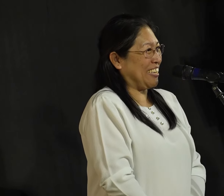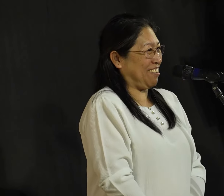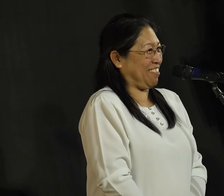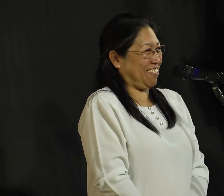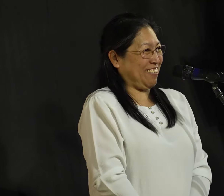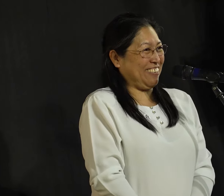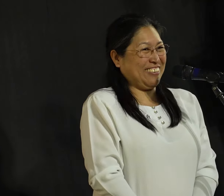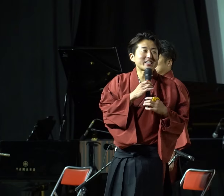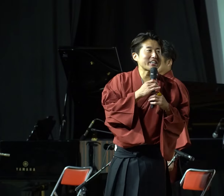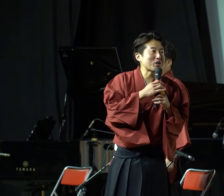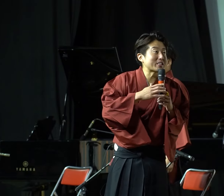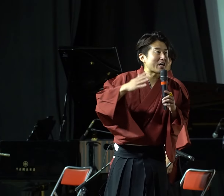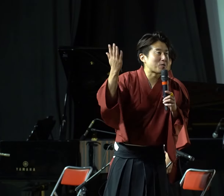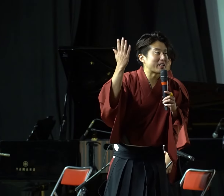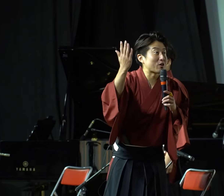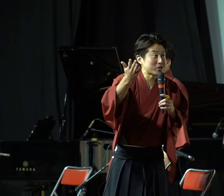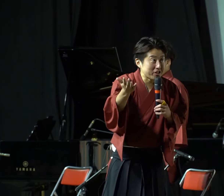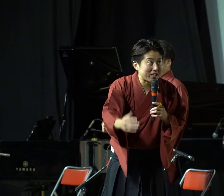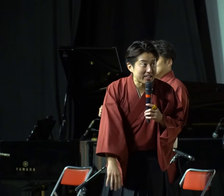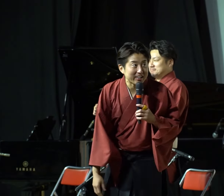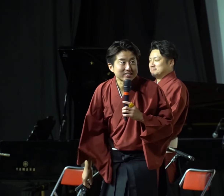pouquinho mais.